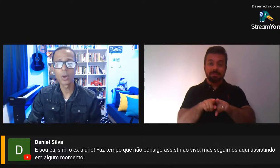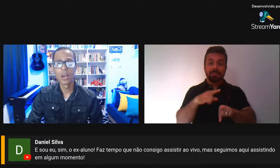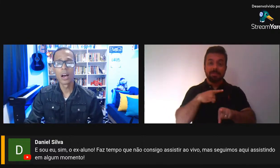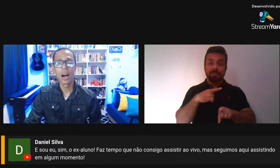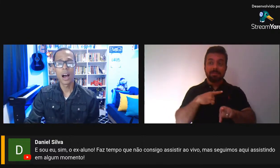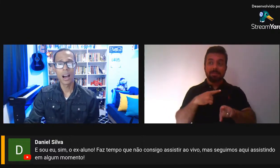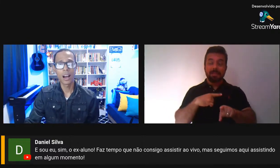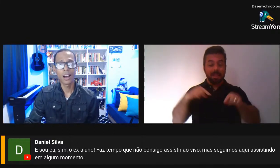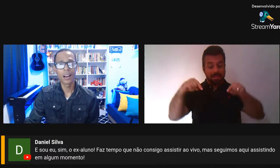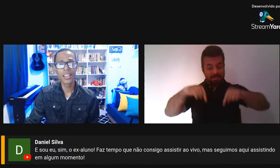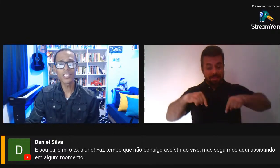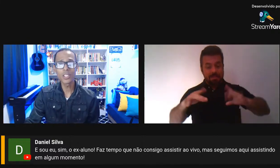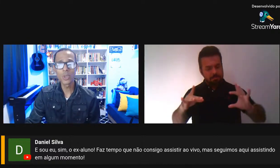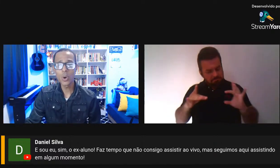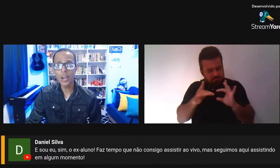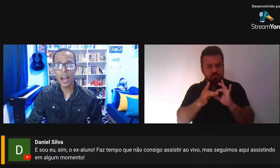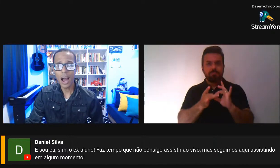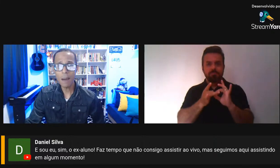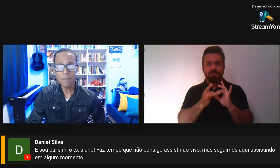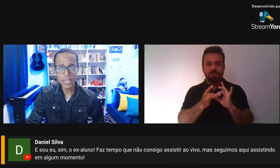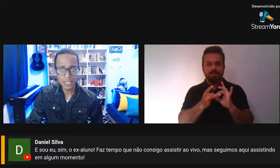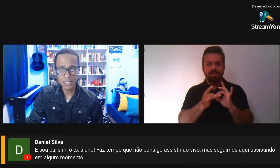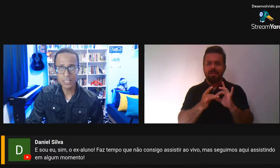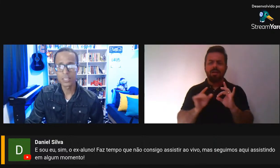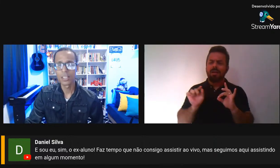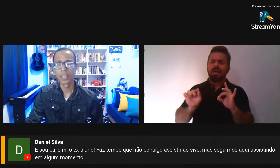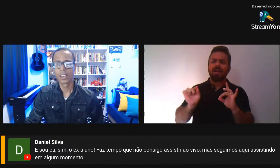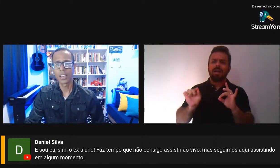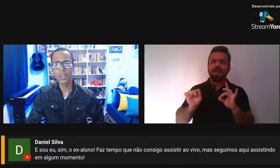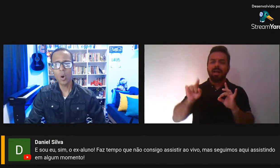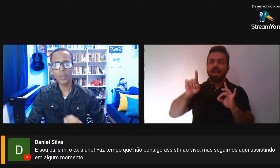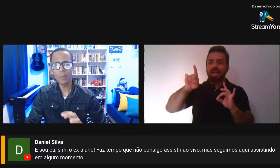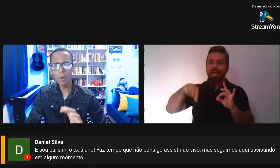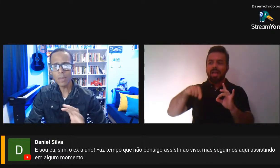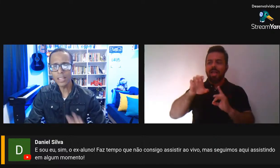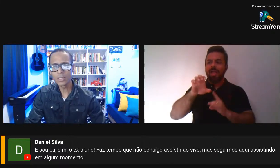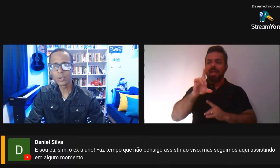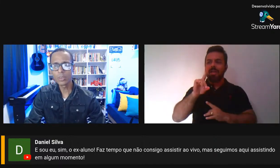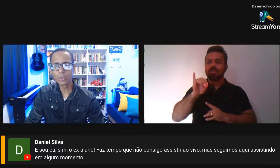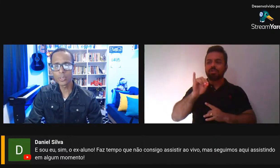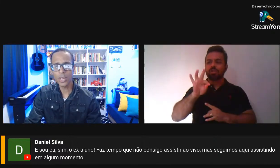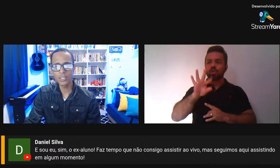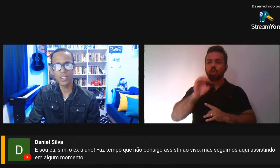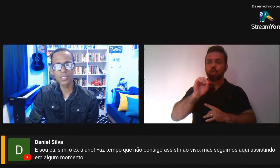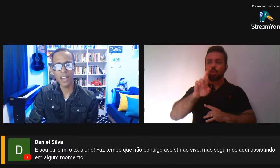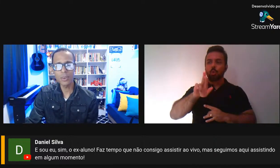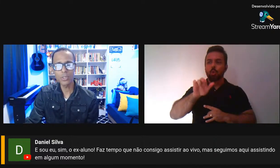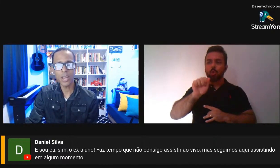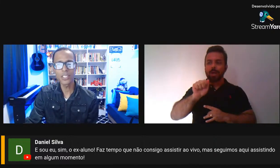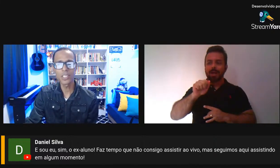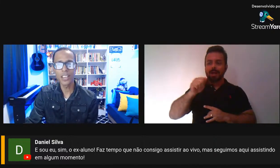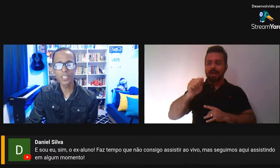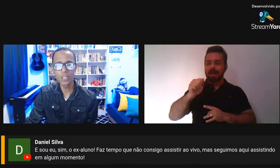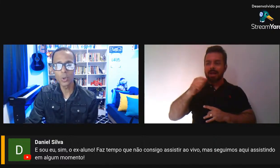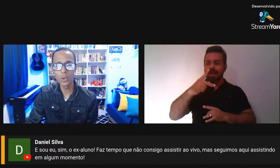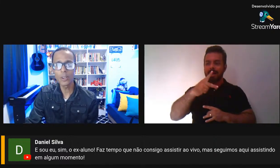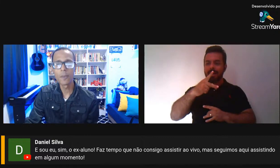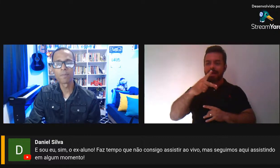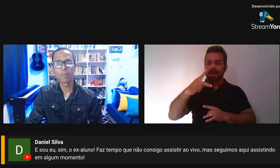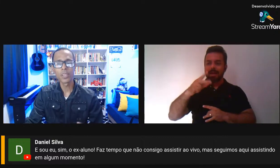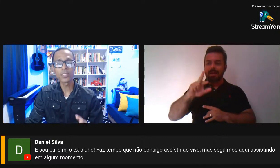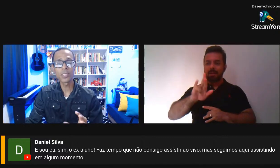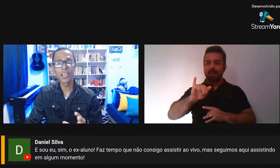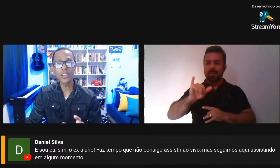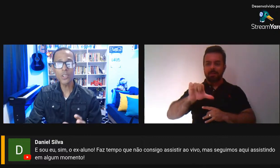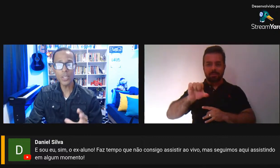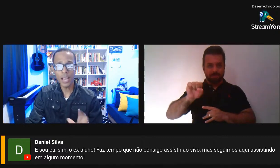canal a Editora Apris. Em qualquer momento que você acessar o site da Editora